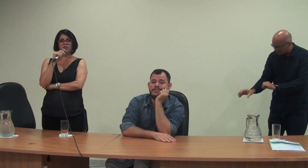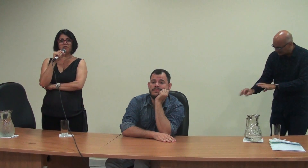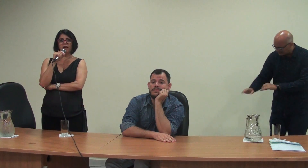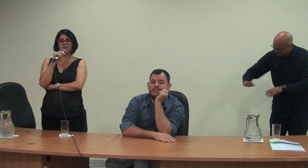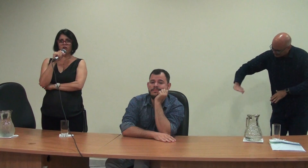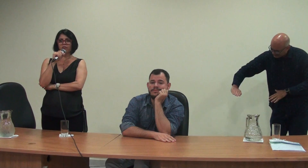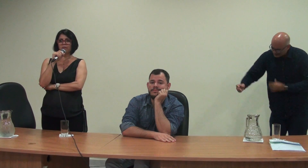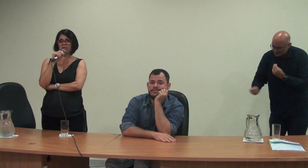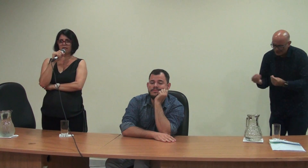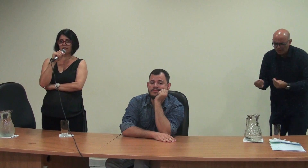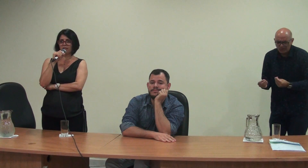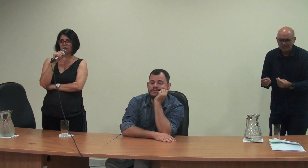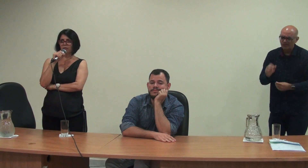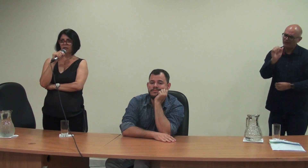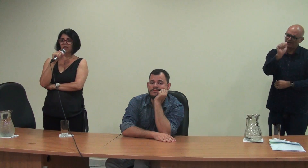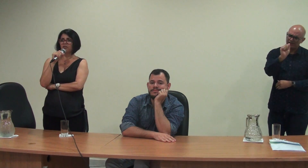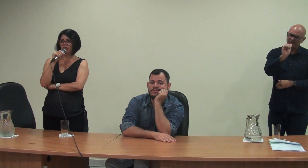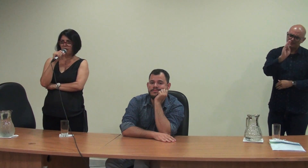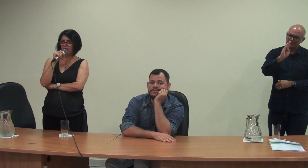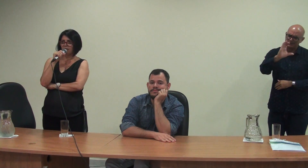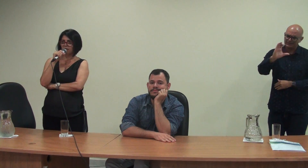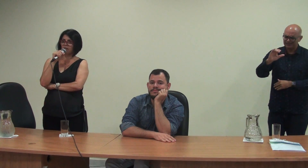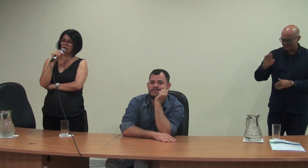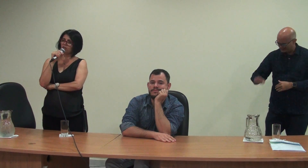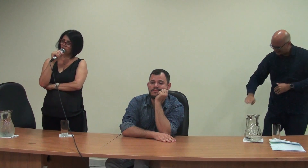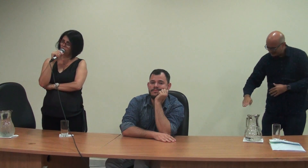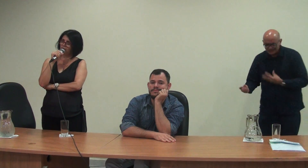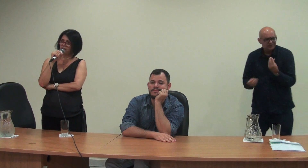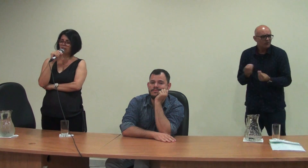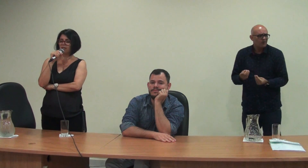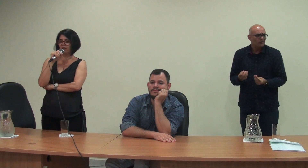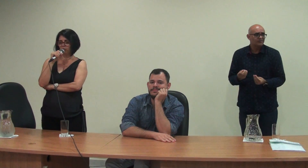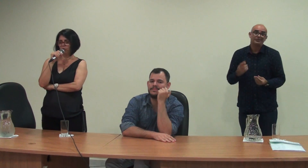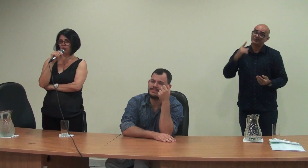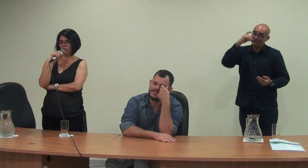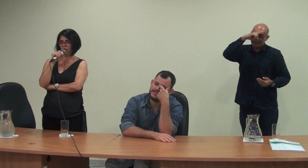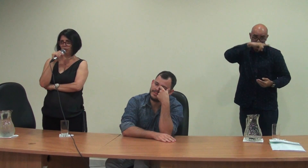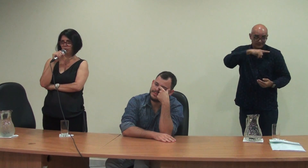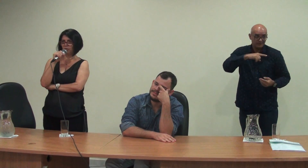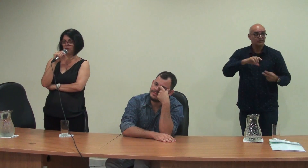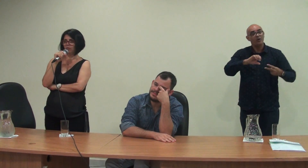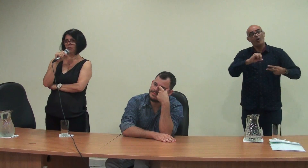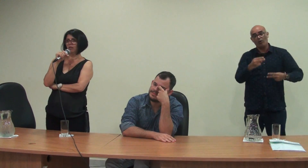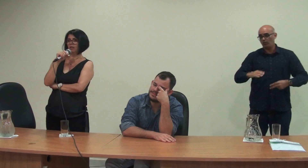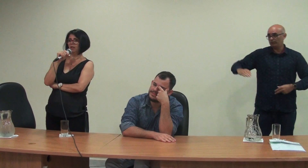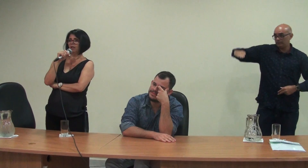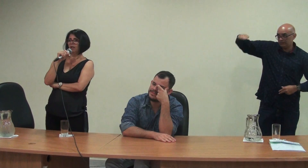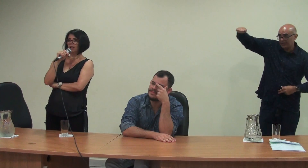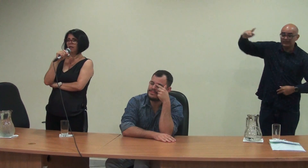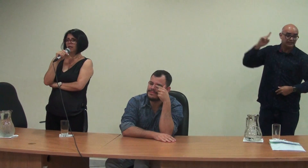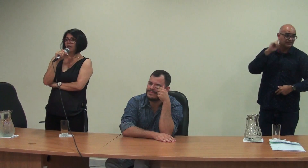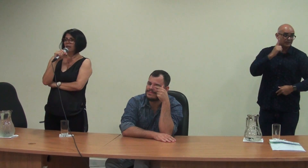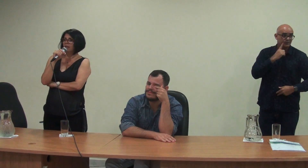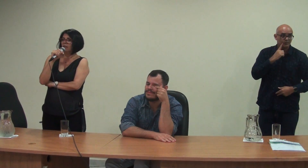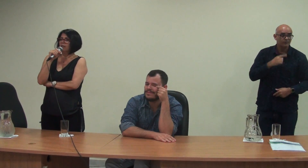Principalmente quando a gente fala de alfabetização de crianças, jovens e adultos surdos.